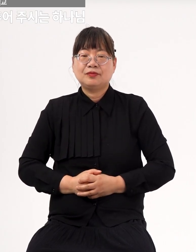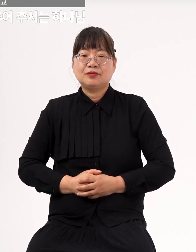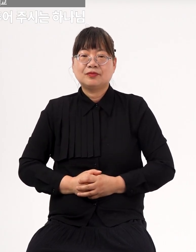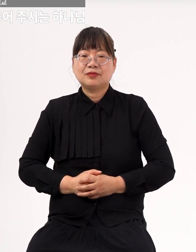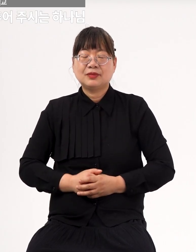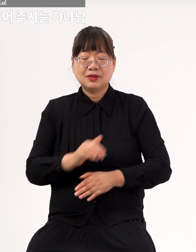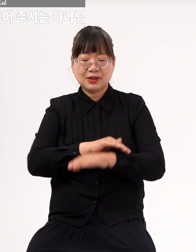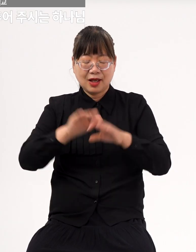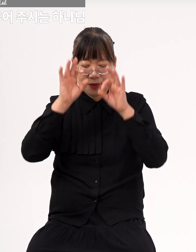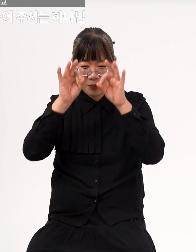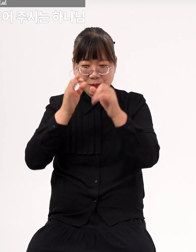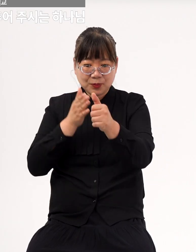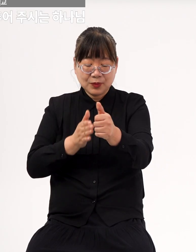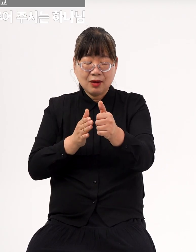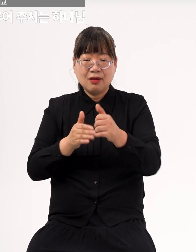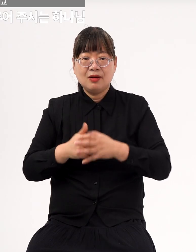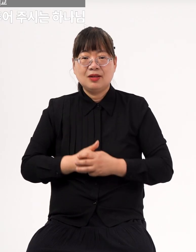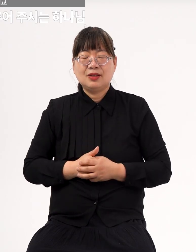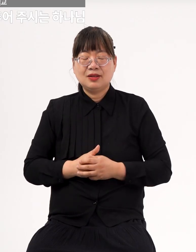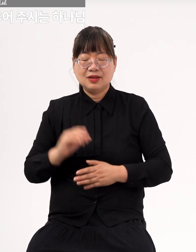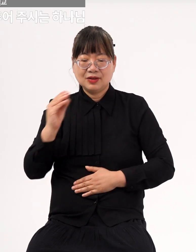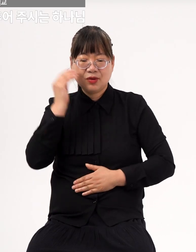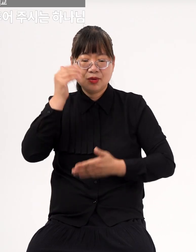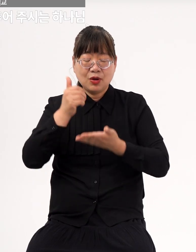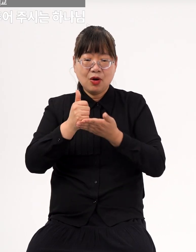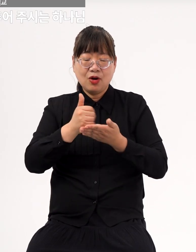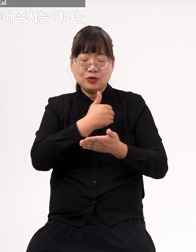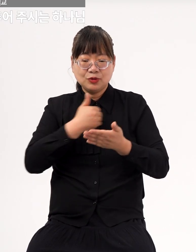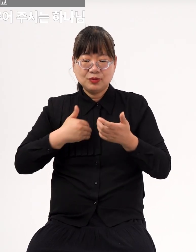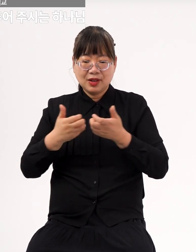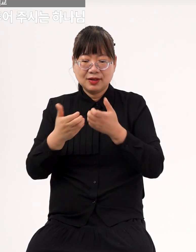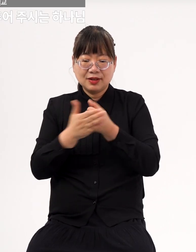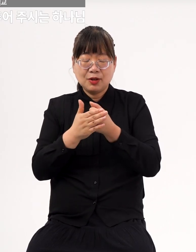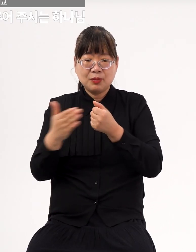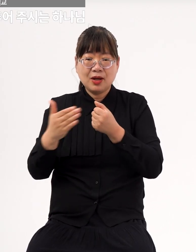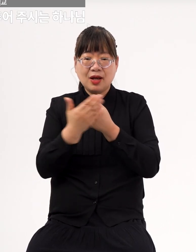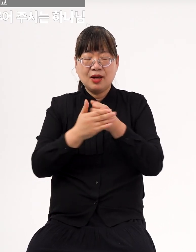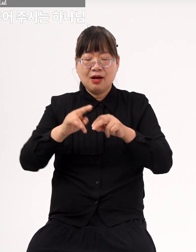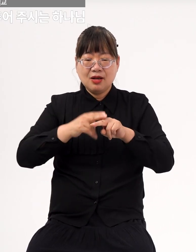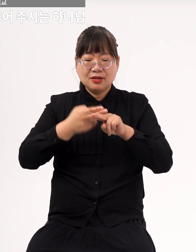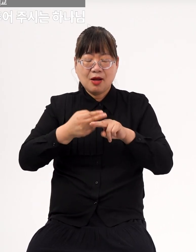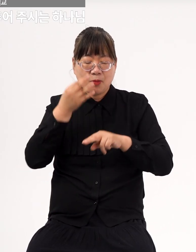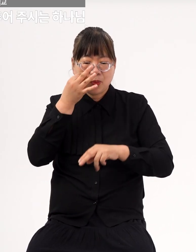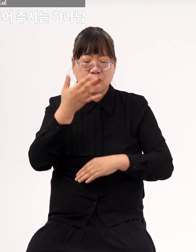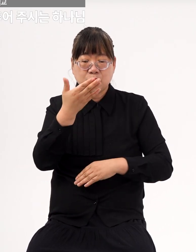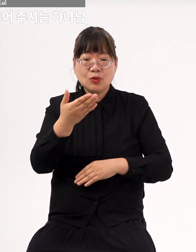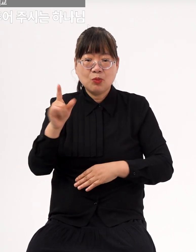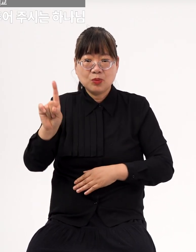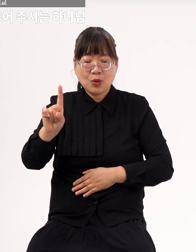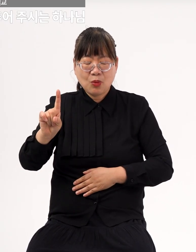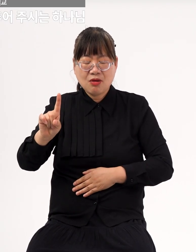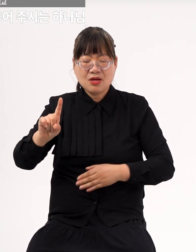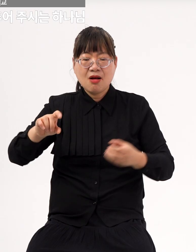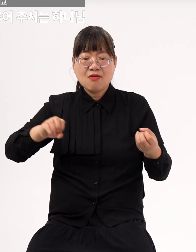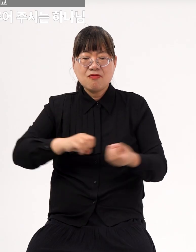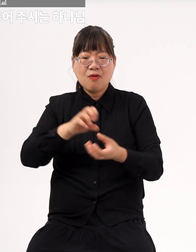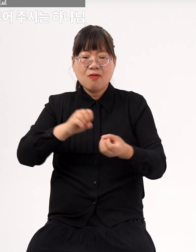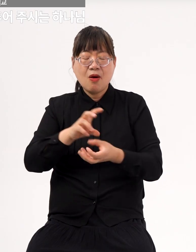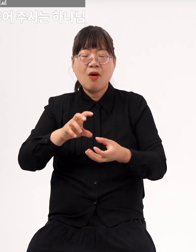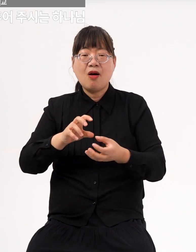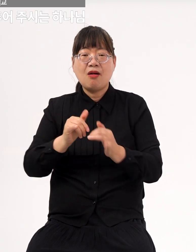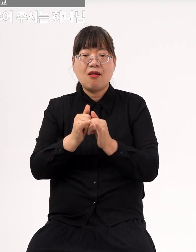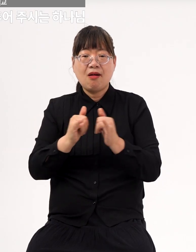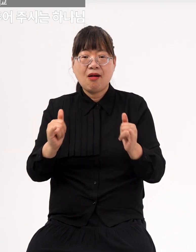그러니까 잘 보세요. 한때 뭐 성령 충만해가지고 뭐 은사 드러내고 뭐 난리를 치던